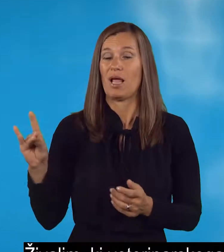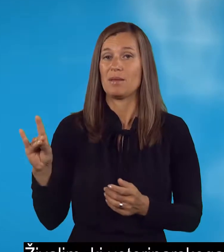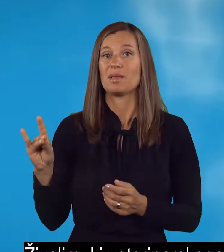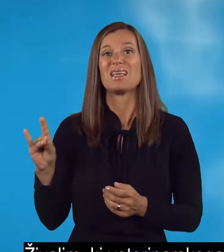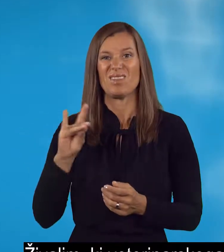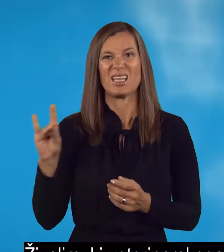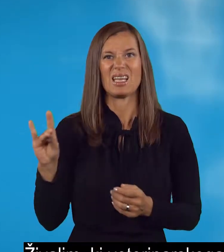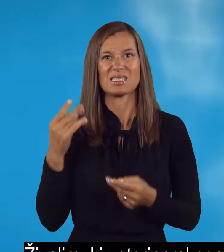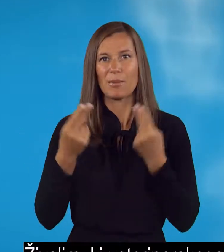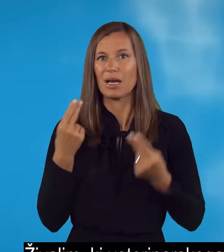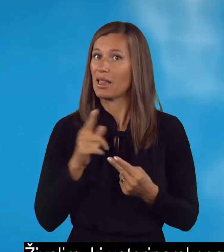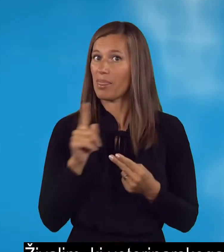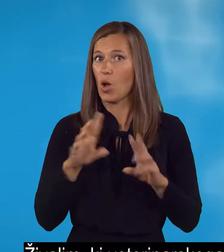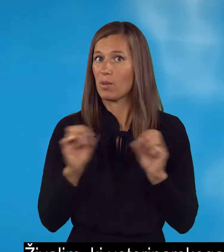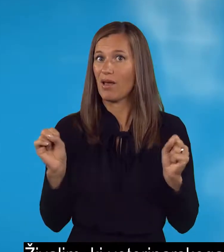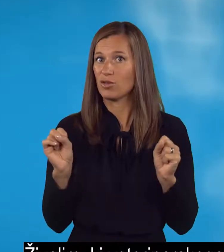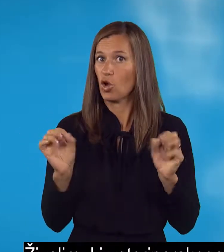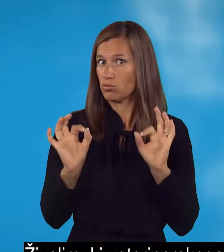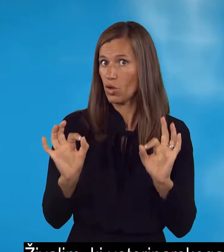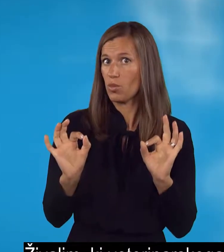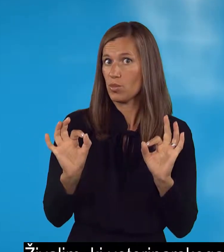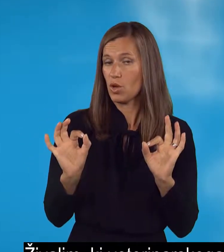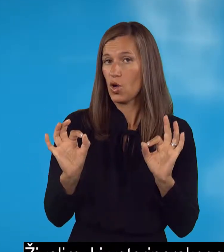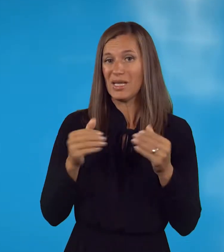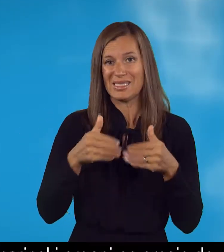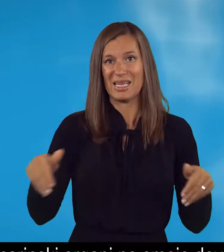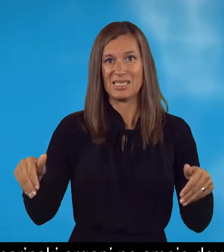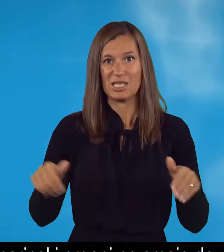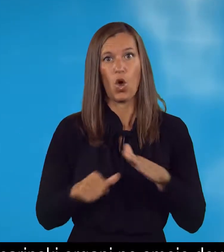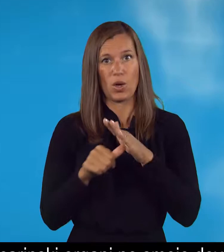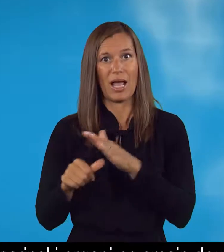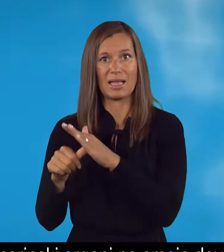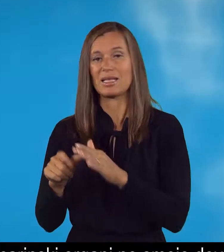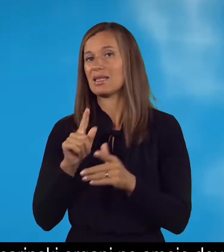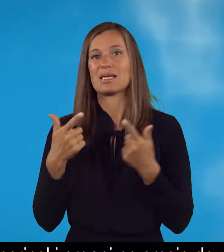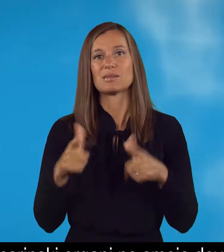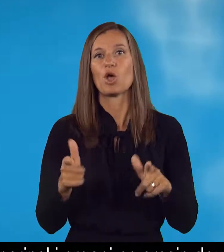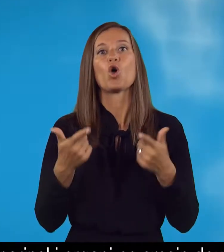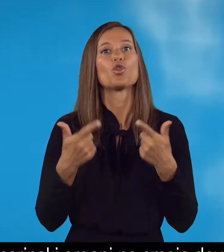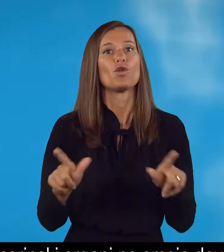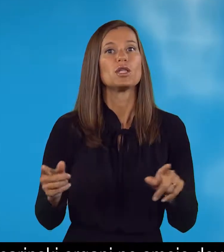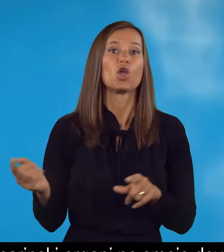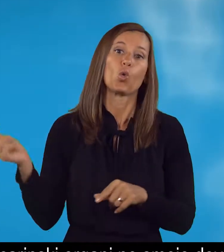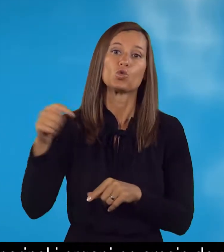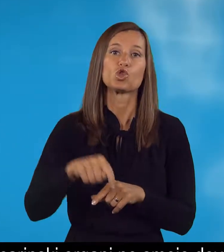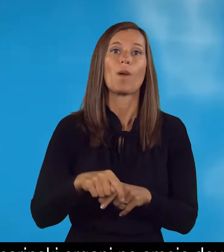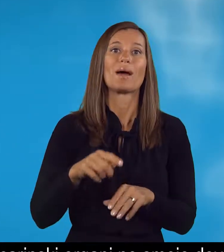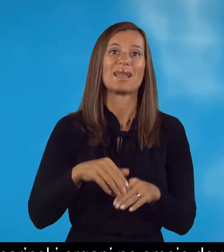Živalim, ki veterinarskega pregleda ne opravijo zadovoljivo, carinski organi ne smejo dovoliti vstopa na